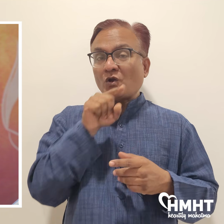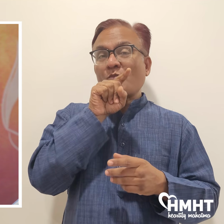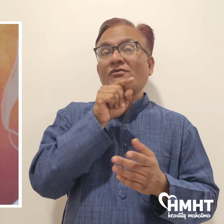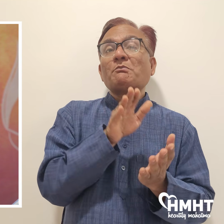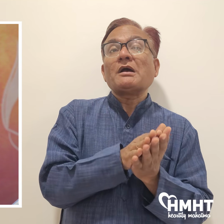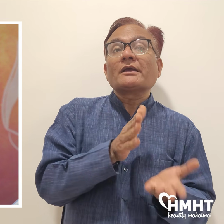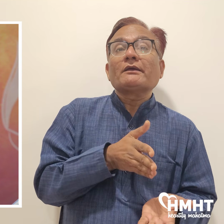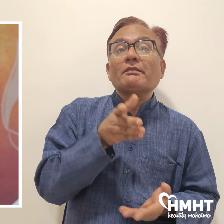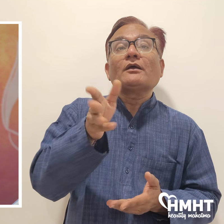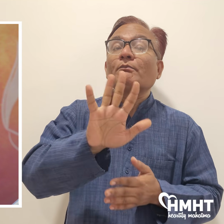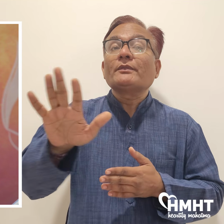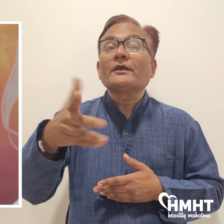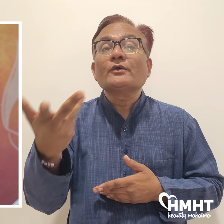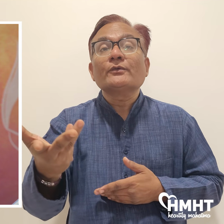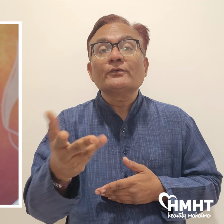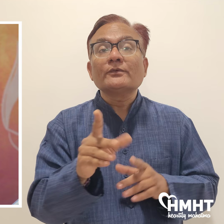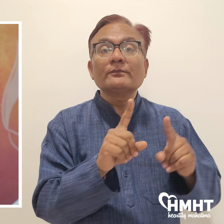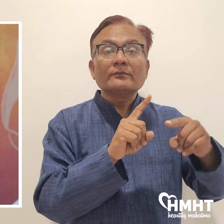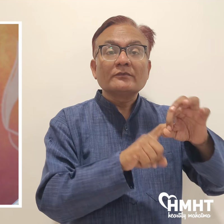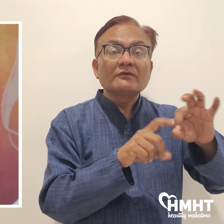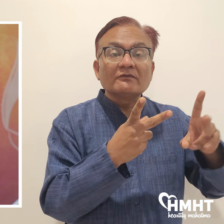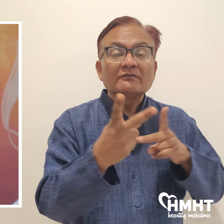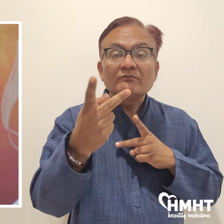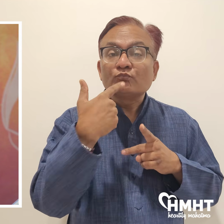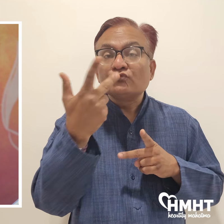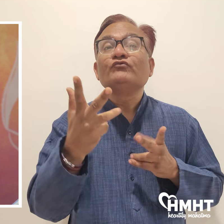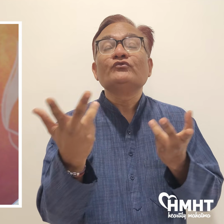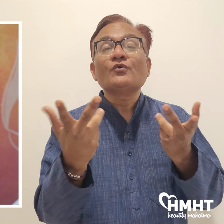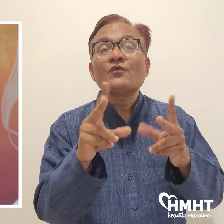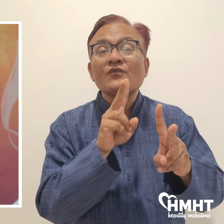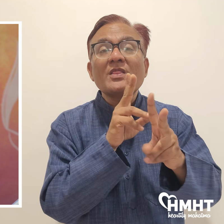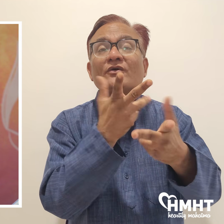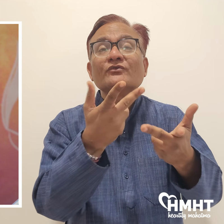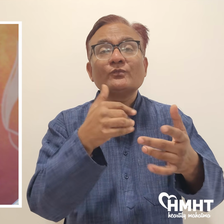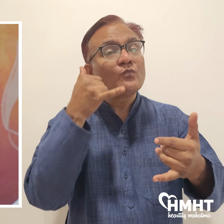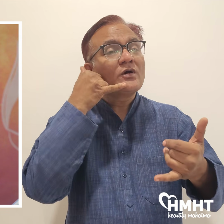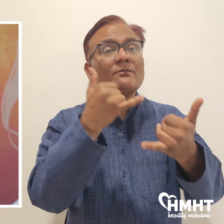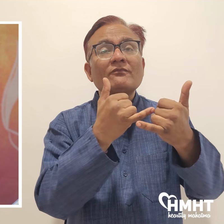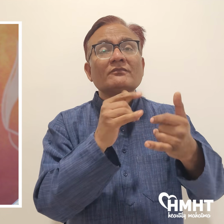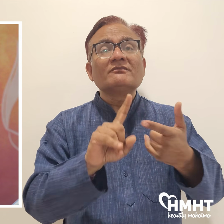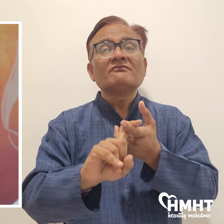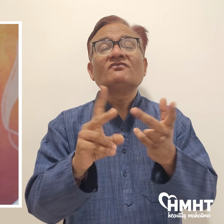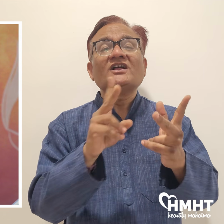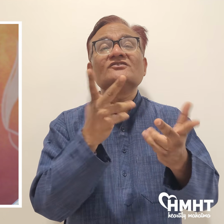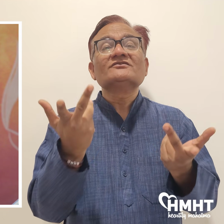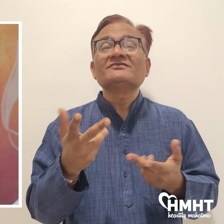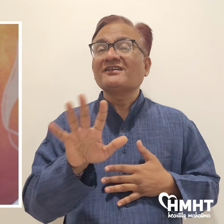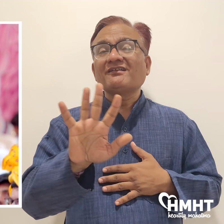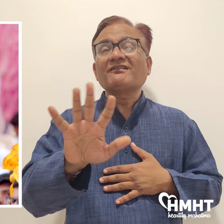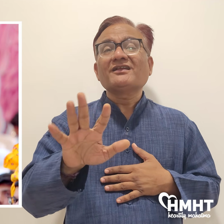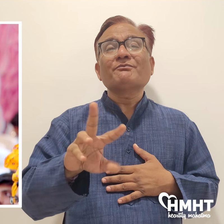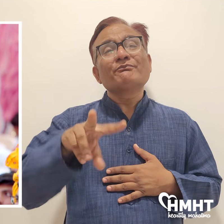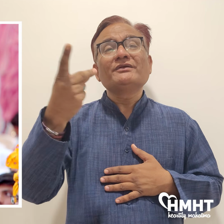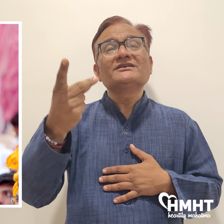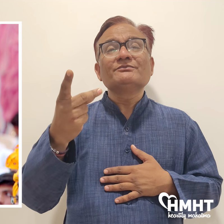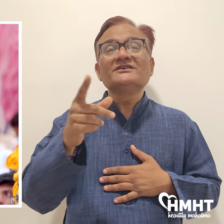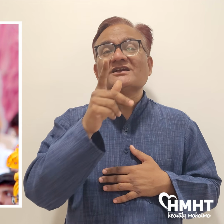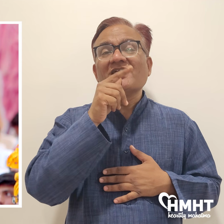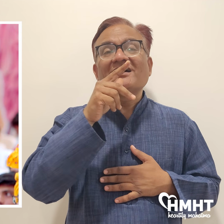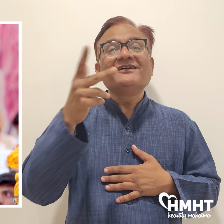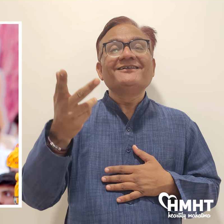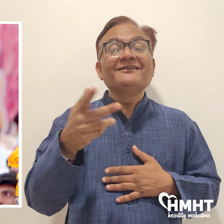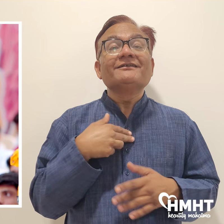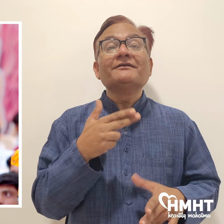મારું કયું બાકી છે, તે કેટલું પતાવી દીધું, 2-3 પ્રશ્ન પૂછવા પડે. એ નહીં પણ આમ બીજી